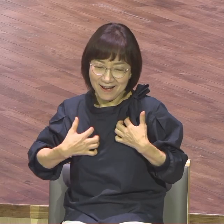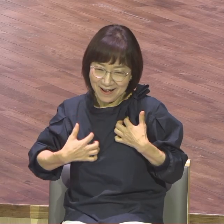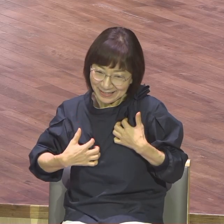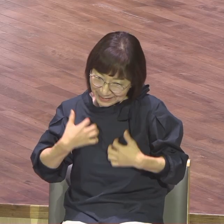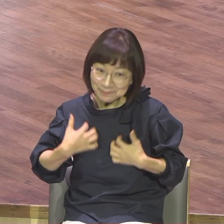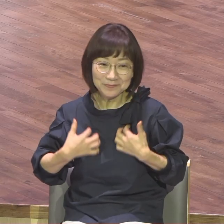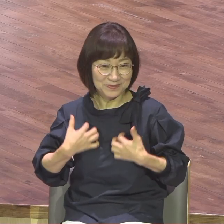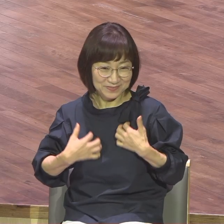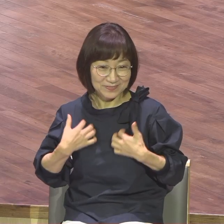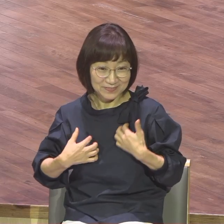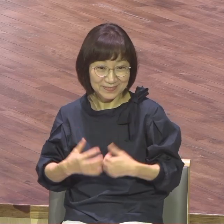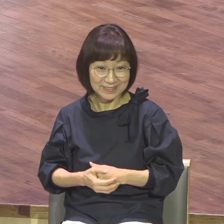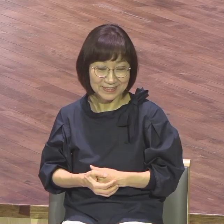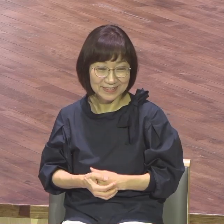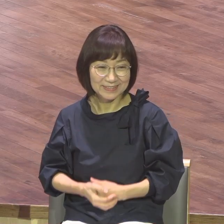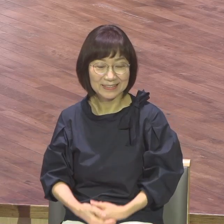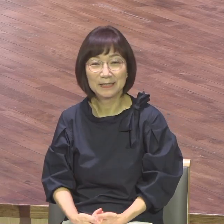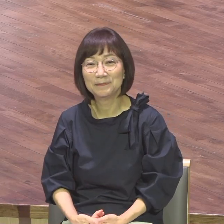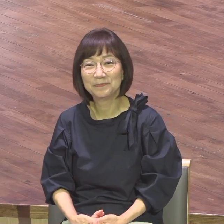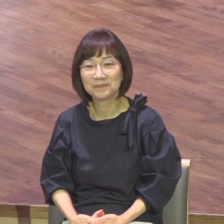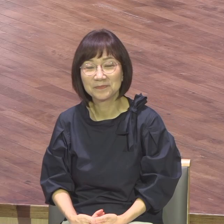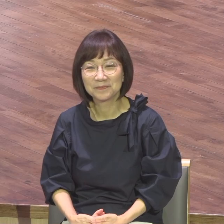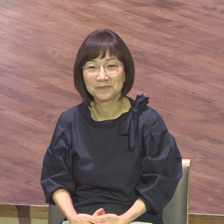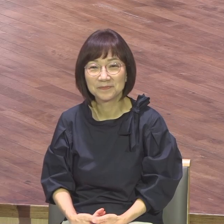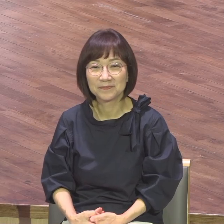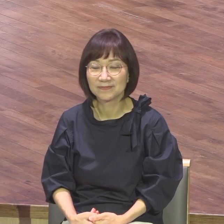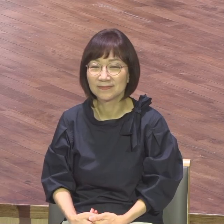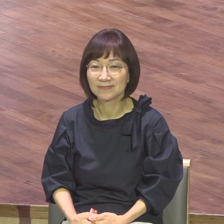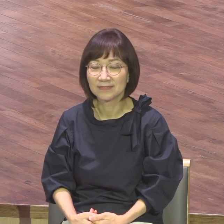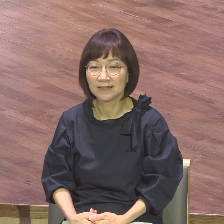모델이 되고 많은 사람들 기쁨을 줄 수 있으니까